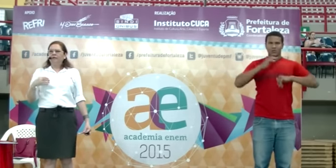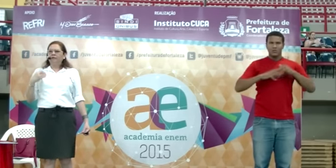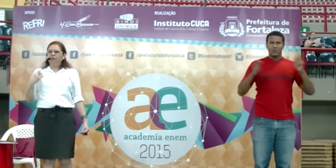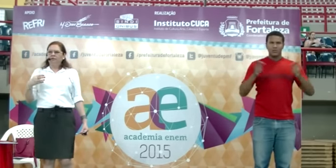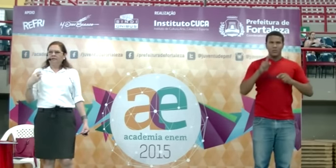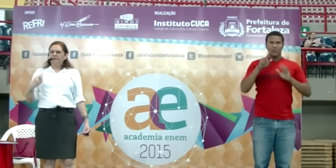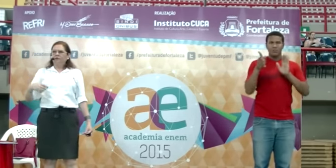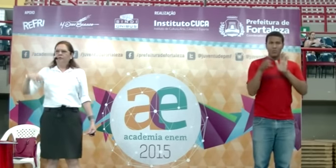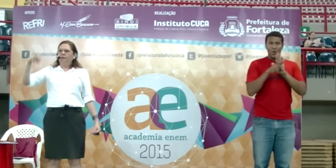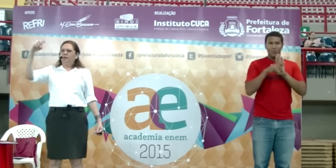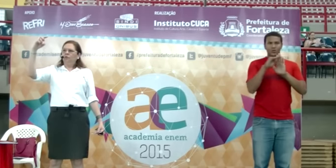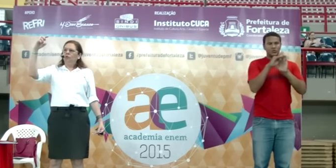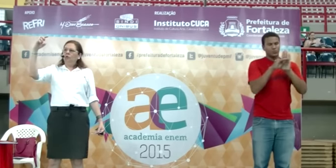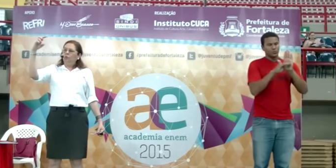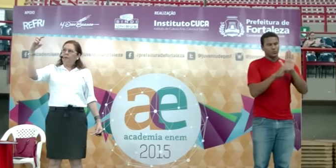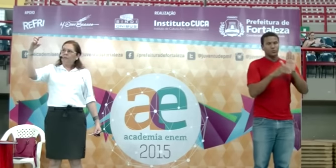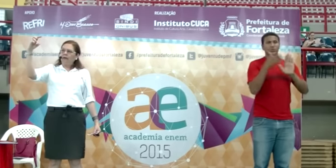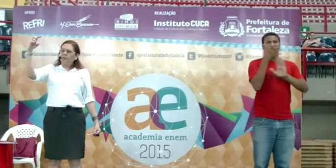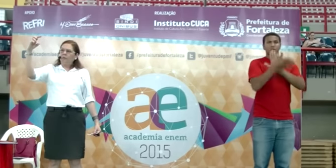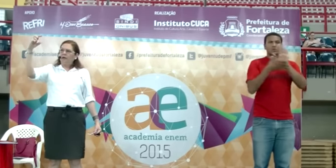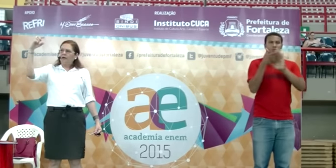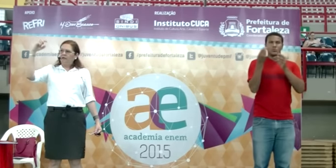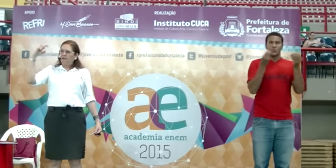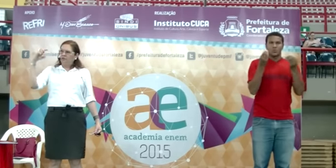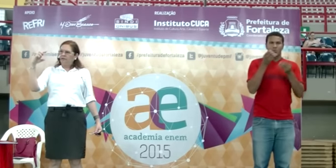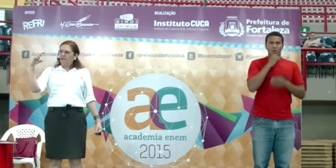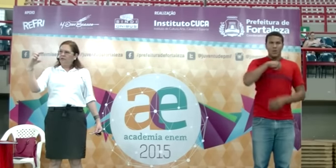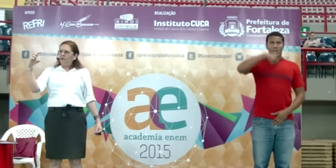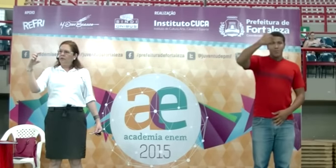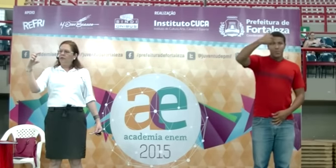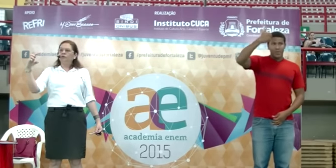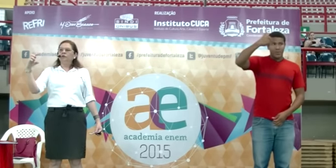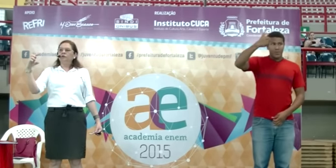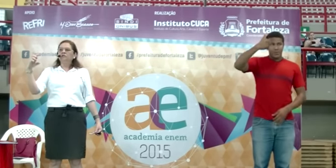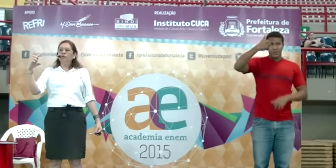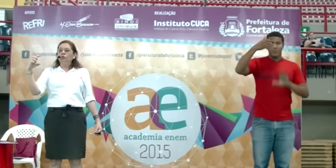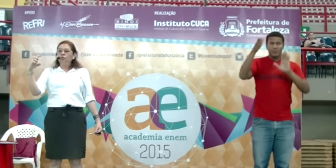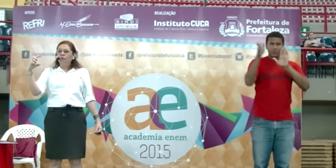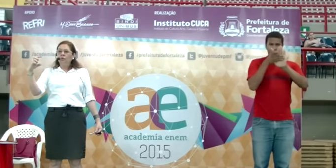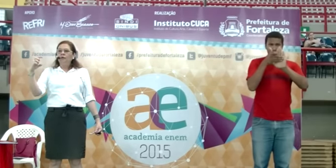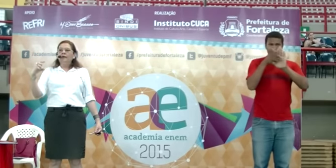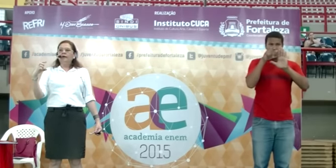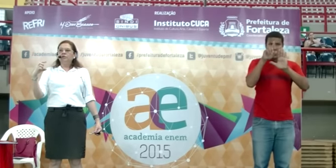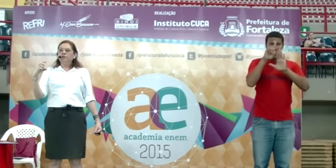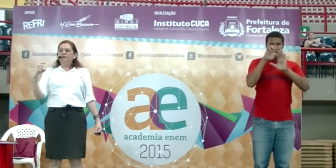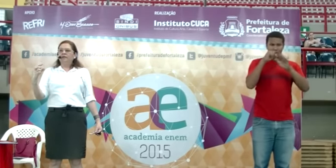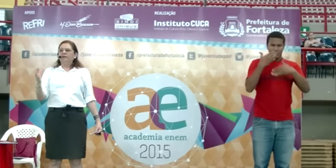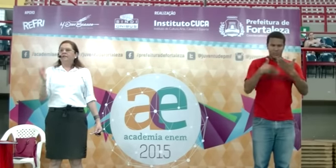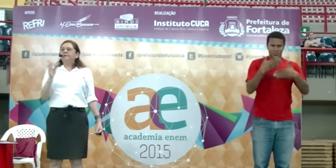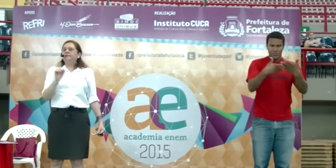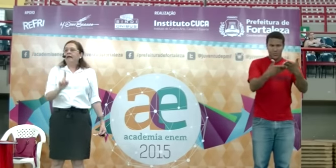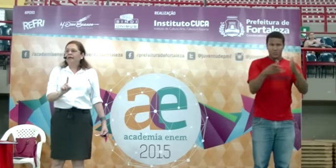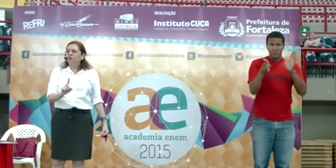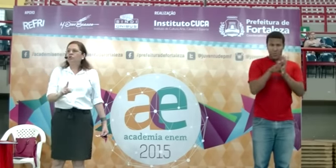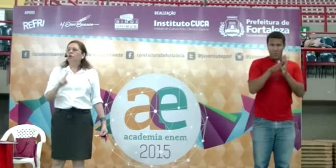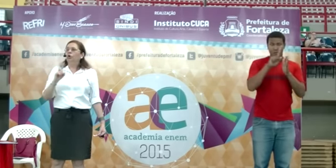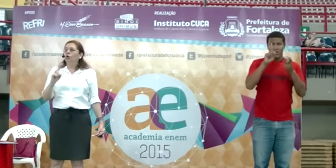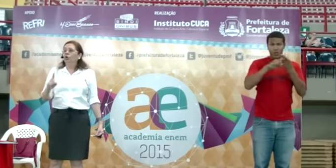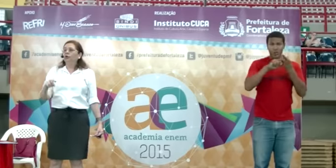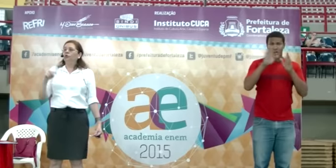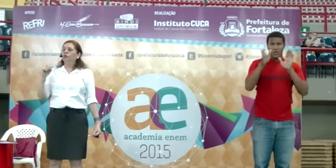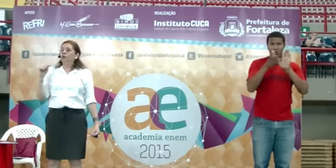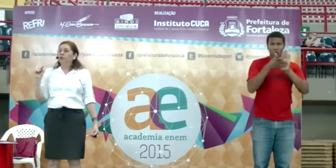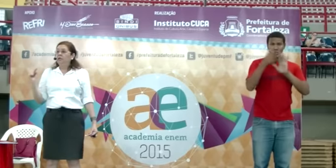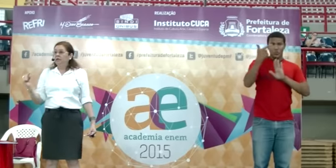Todo o parágrafo do desenvolvimento, o primeiro parágrafo do desenvolvimento e o segundo, eles devem ter